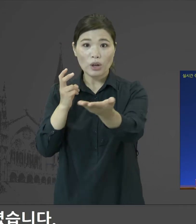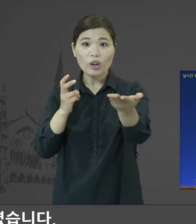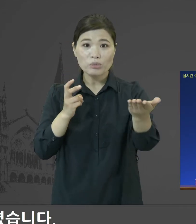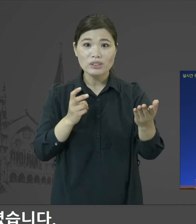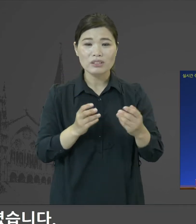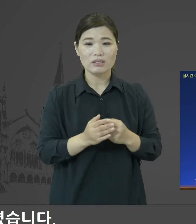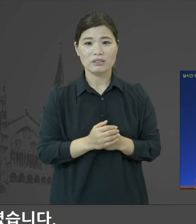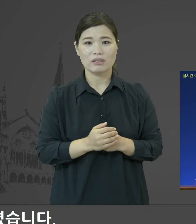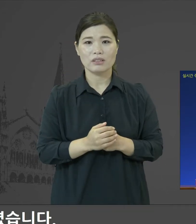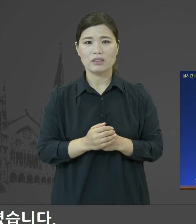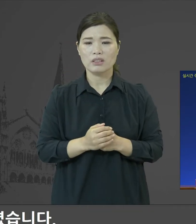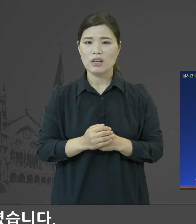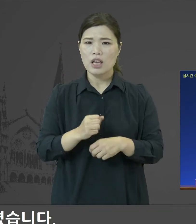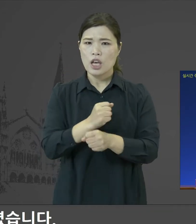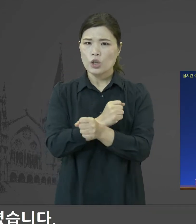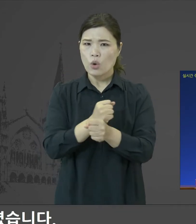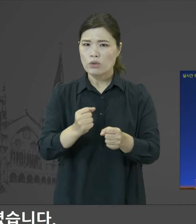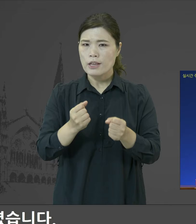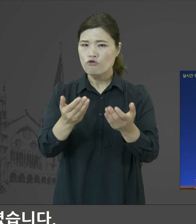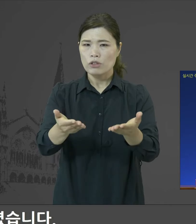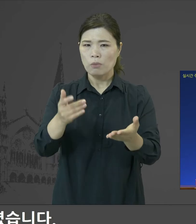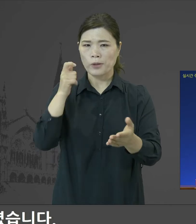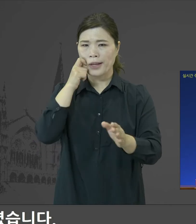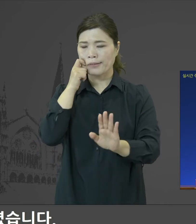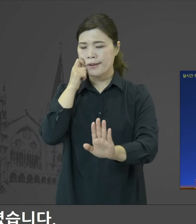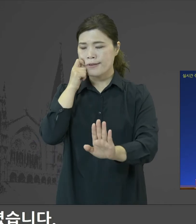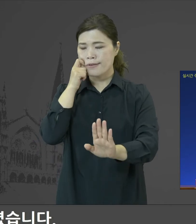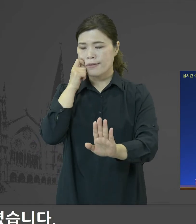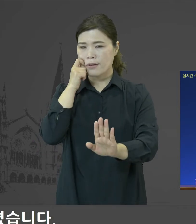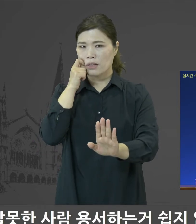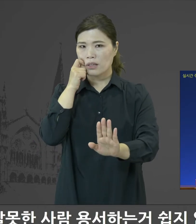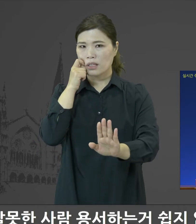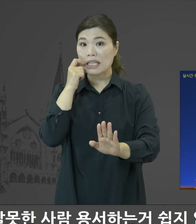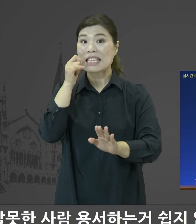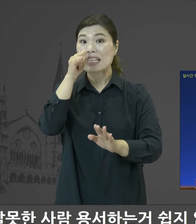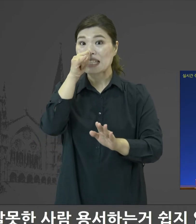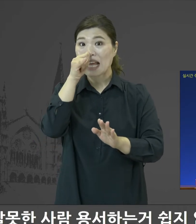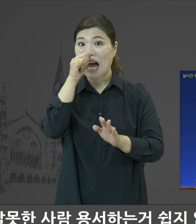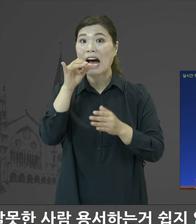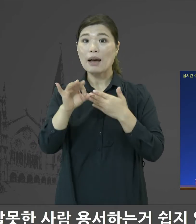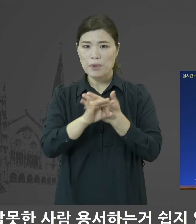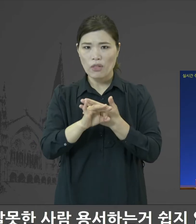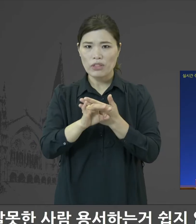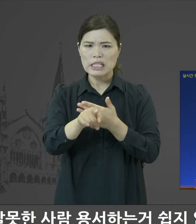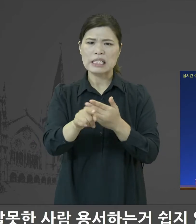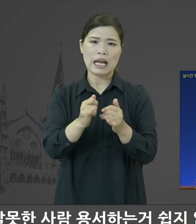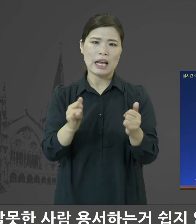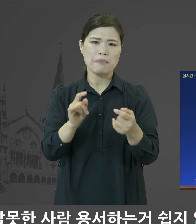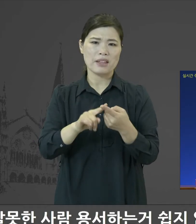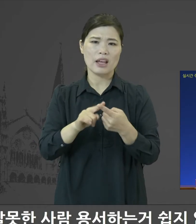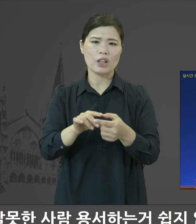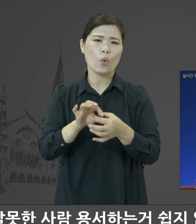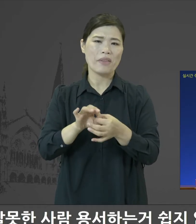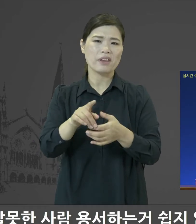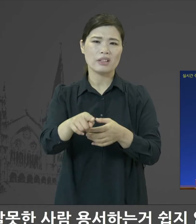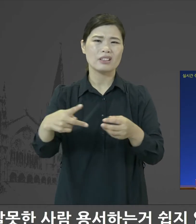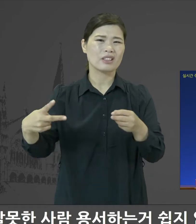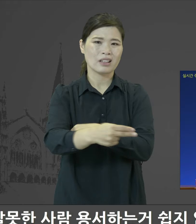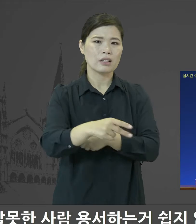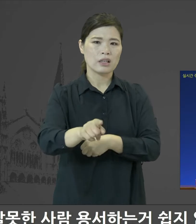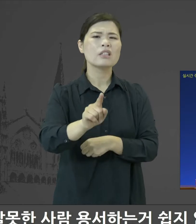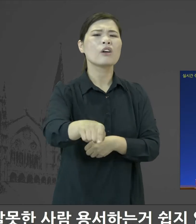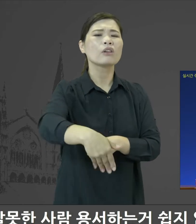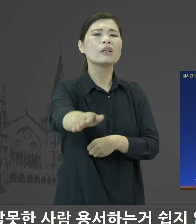성도님들이 용서 못할 사람들이 혹 생긴다 할지라도 그 사람하고 관계를 단절하고 그는 그냥 그대로 살고 나는 나대로